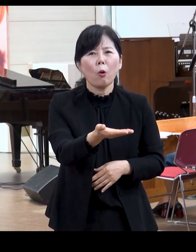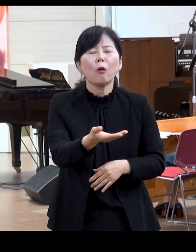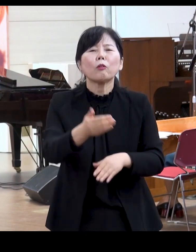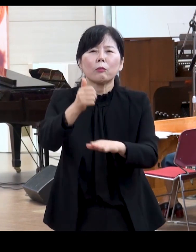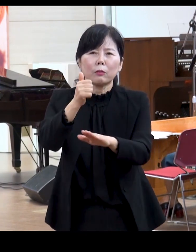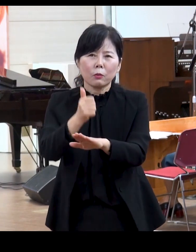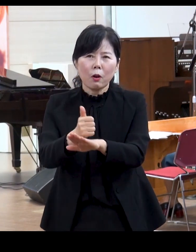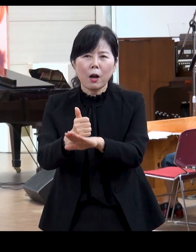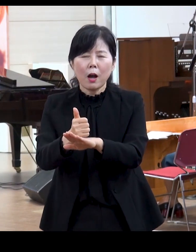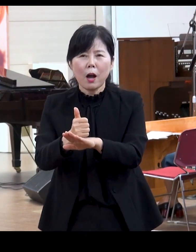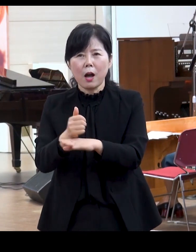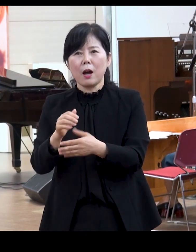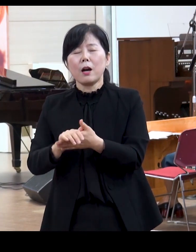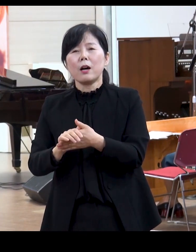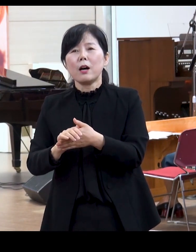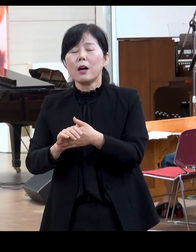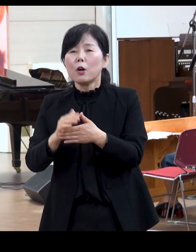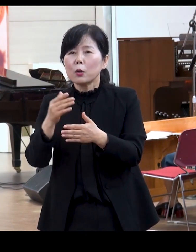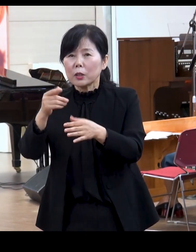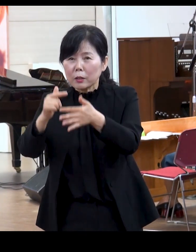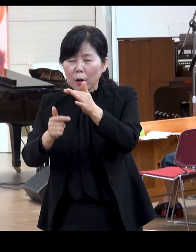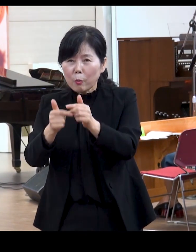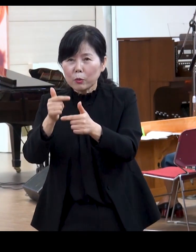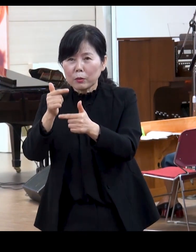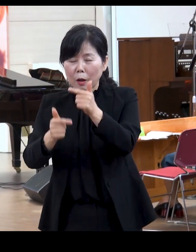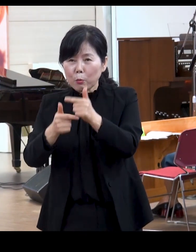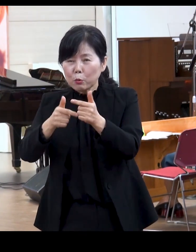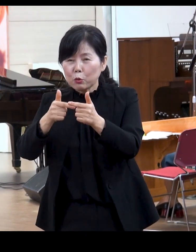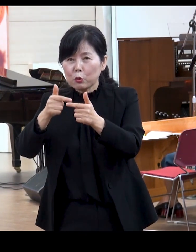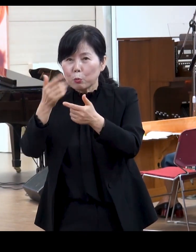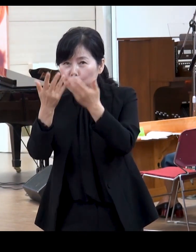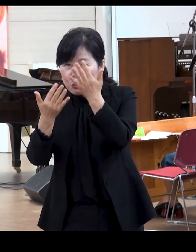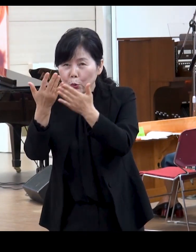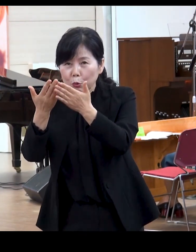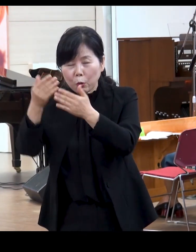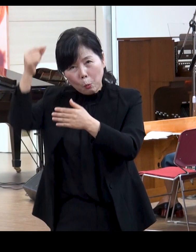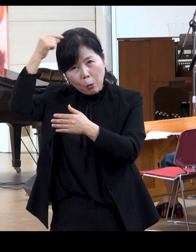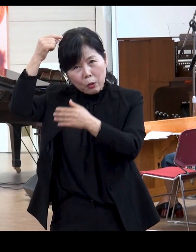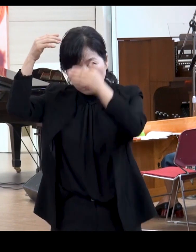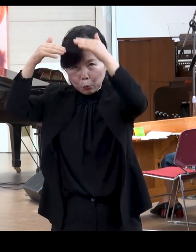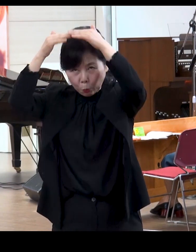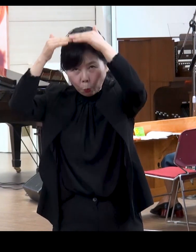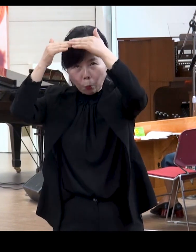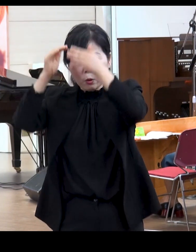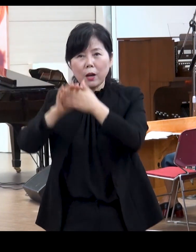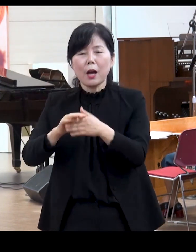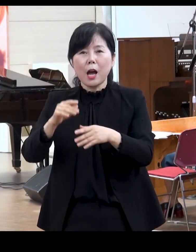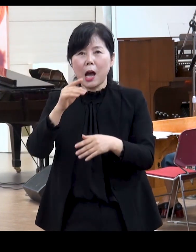하라. 그리함으로 내가 숯불을 그 머리에 쌓아 놓으리라. 악에게 지지